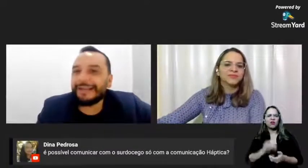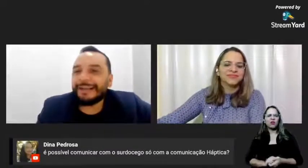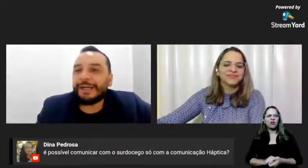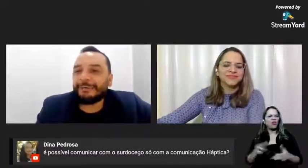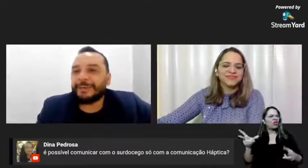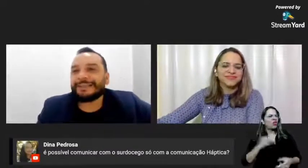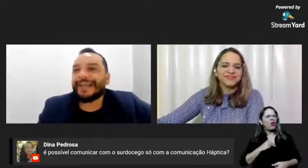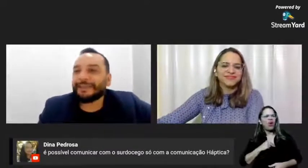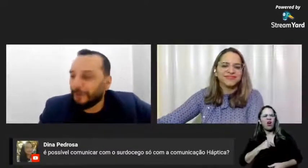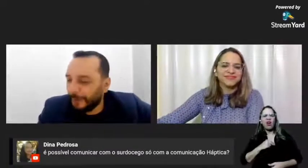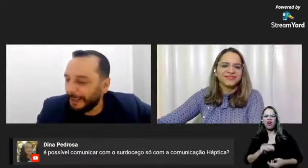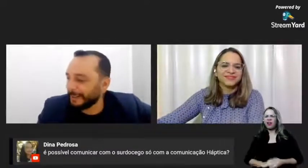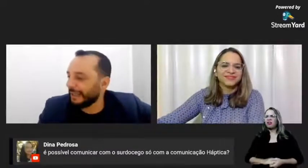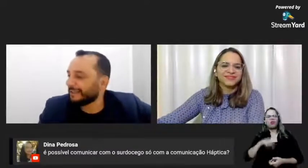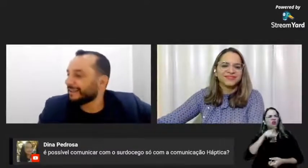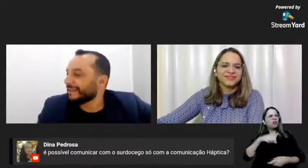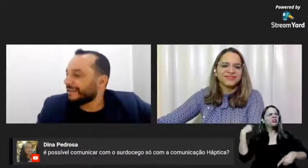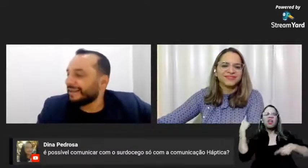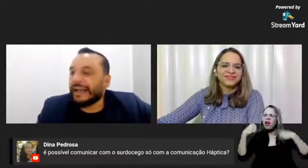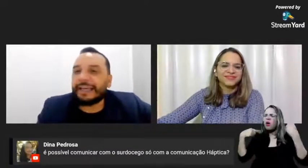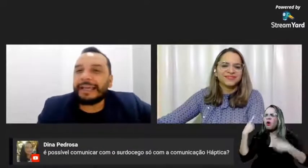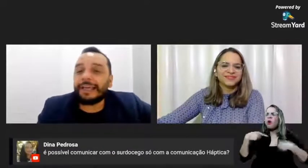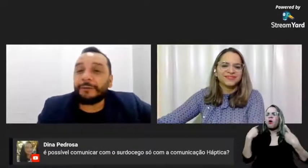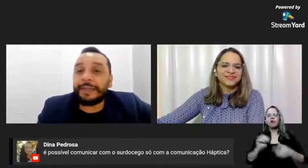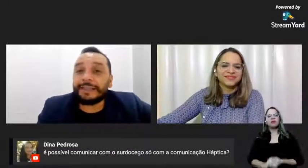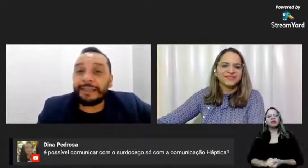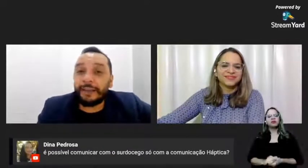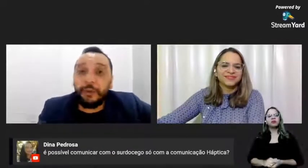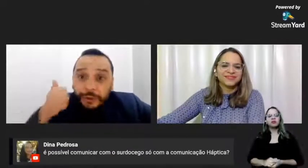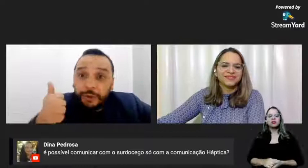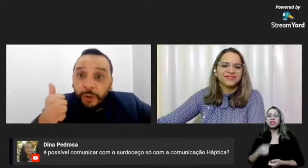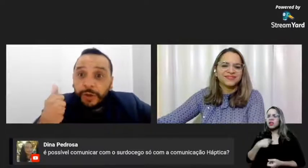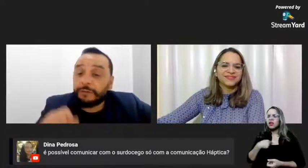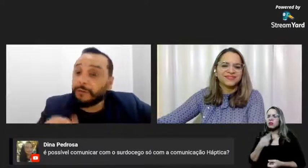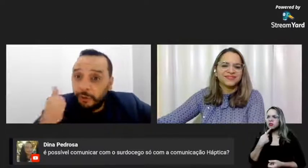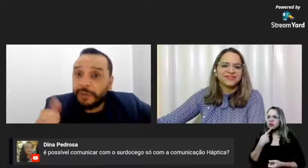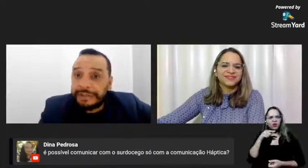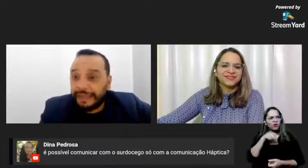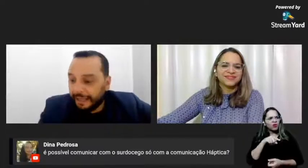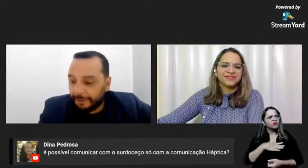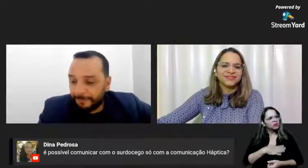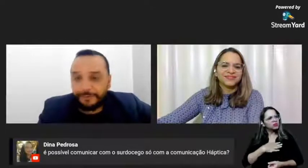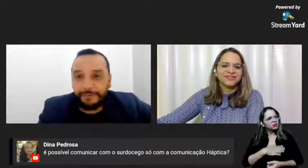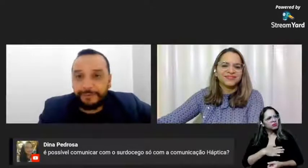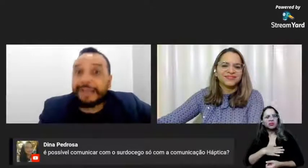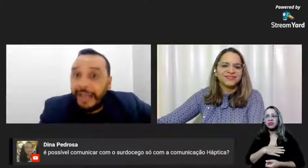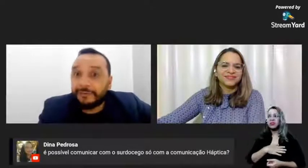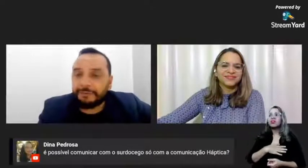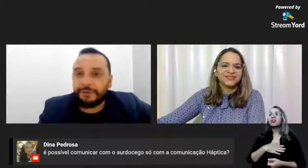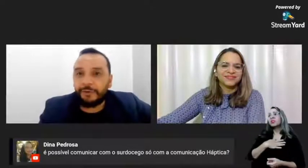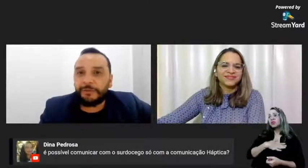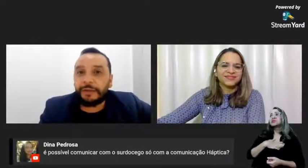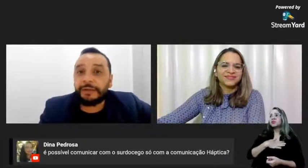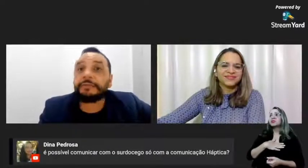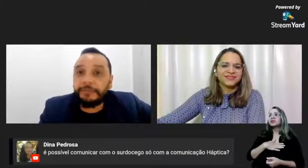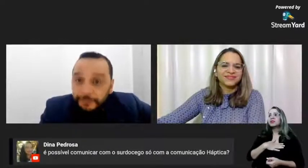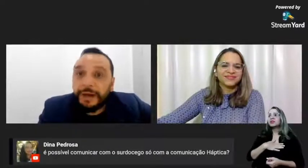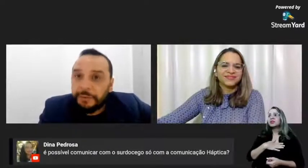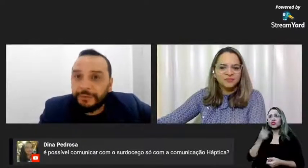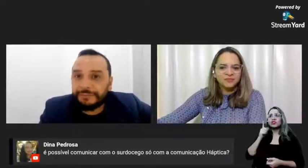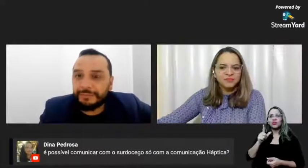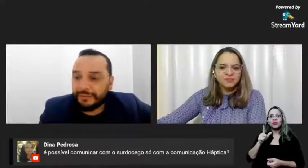matar, né? Você tá doido, né? E aí eu falei assim, gostou? Ele falou, gostei. Falei, e aí, vamos de novo?